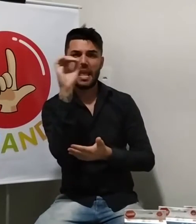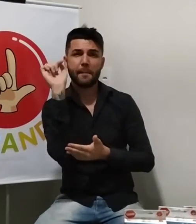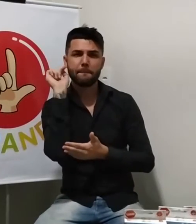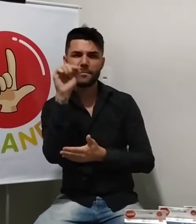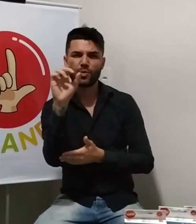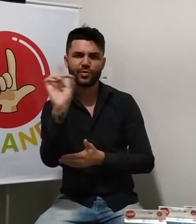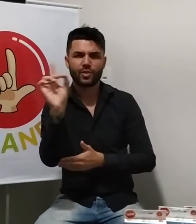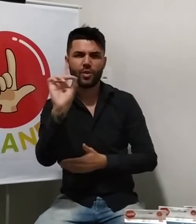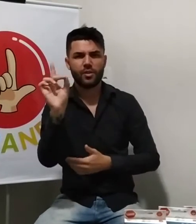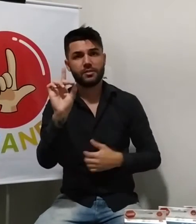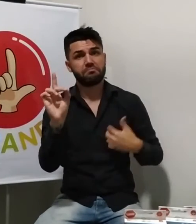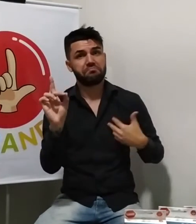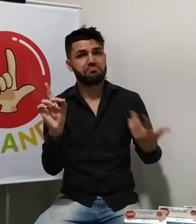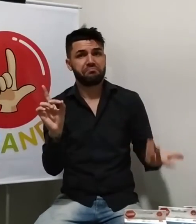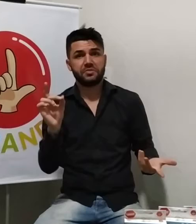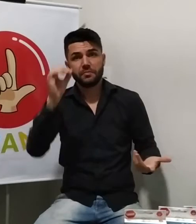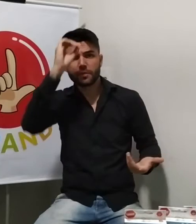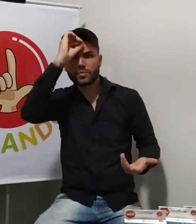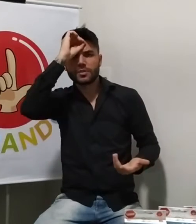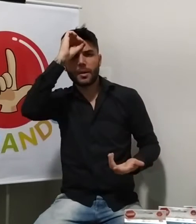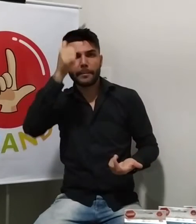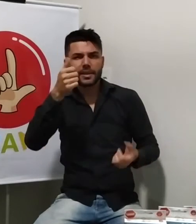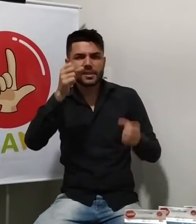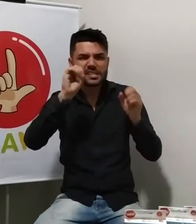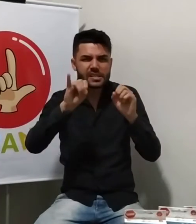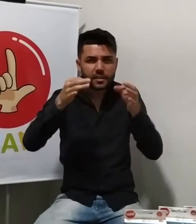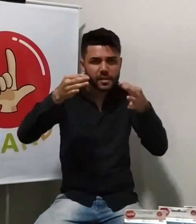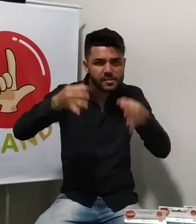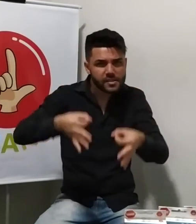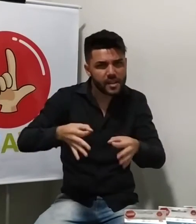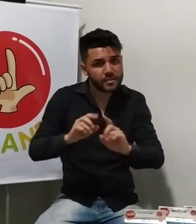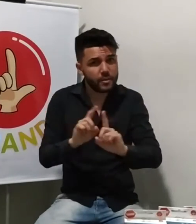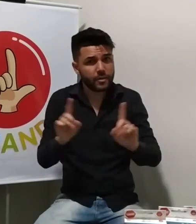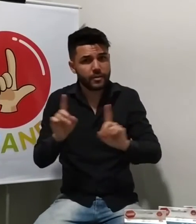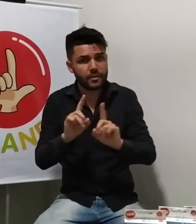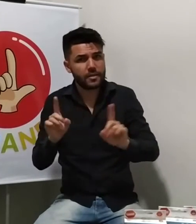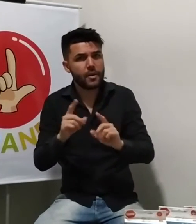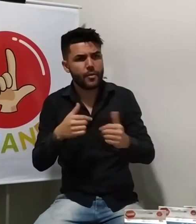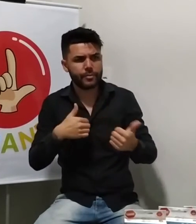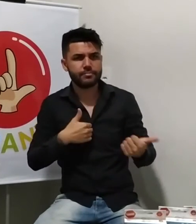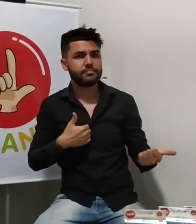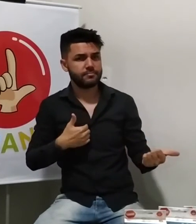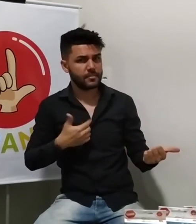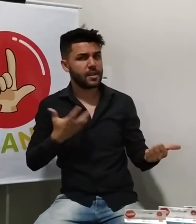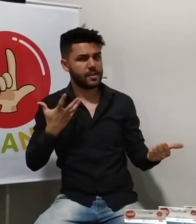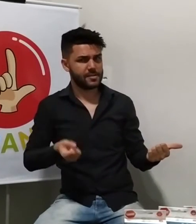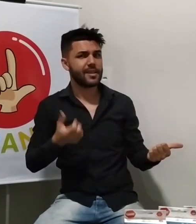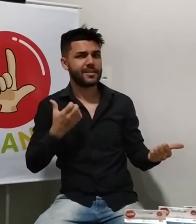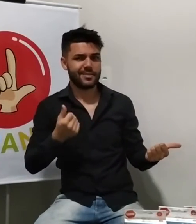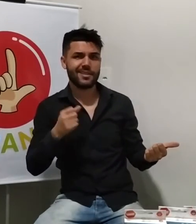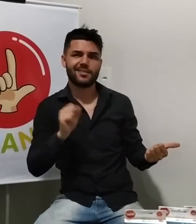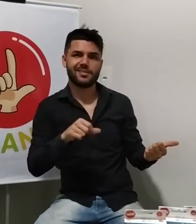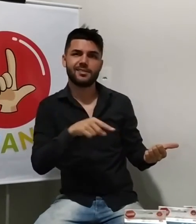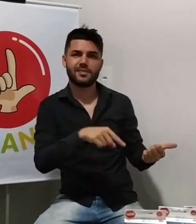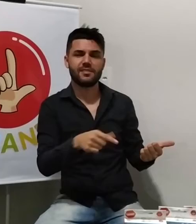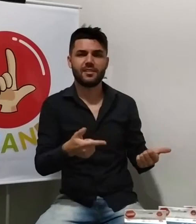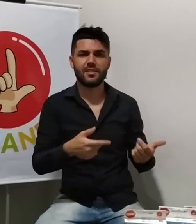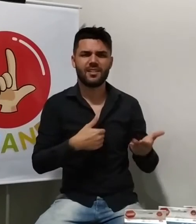pra uma cidade que é menor, mas que é uma cidade que tem infraestrutura, que eu vou conseguir contratar gente e tal. E aí eu escolhi Belo Horizonte como um bom caminho. Vim